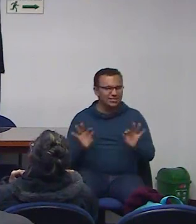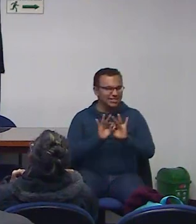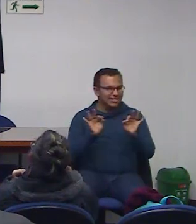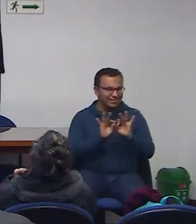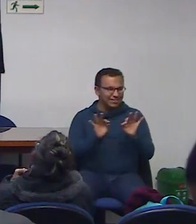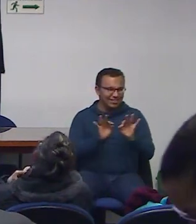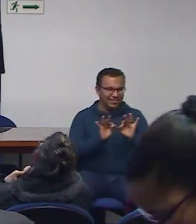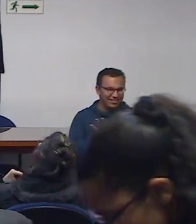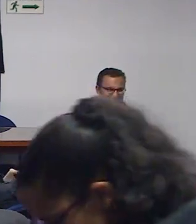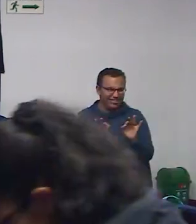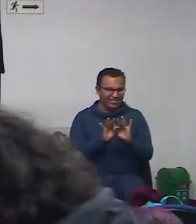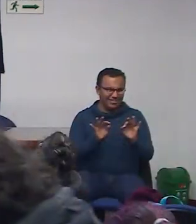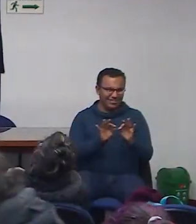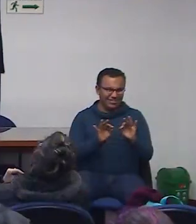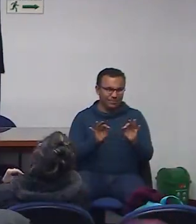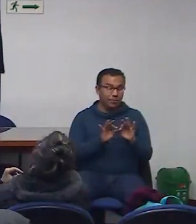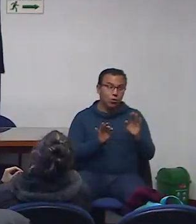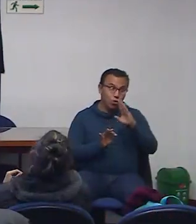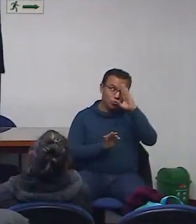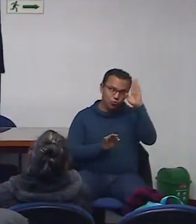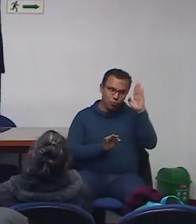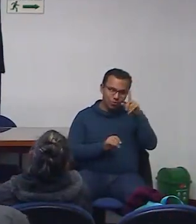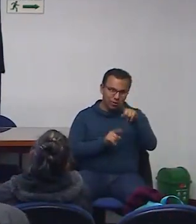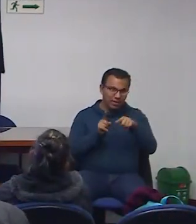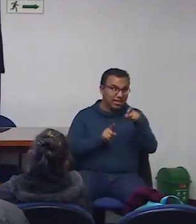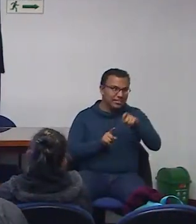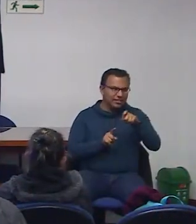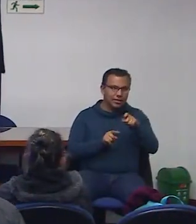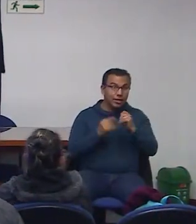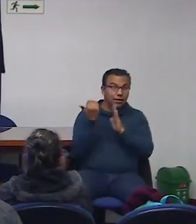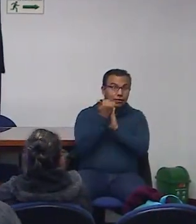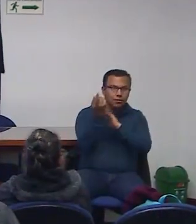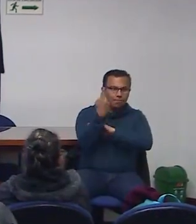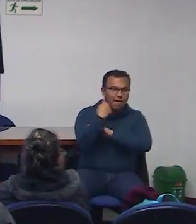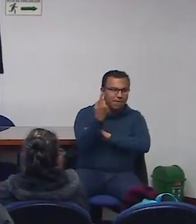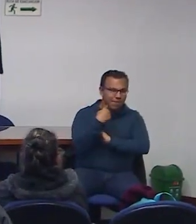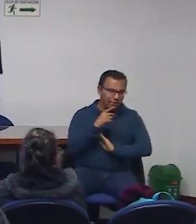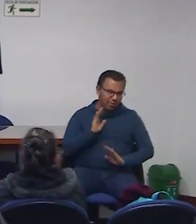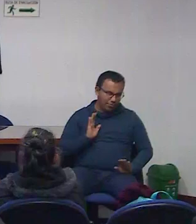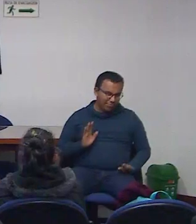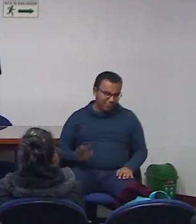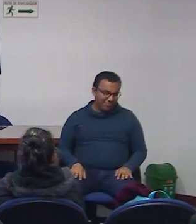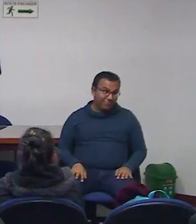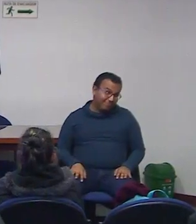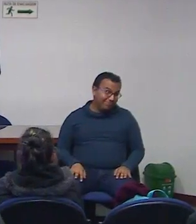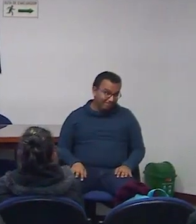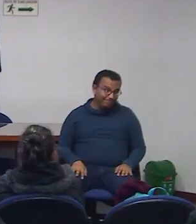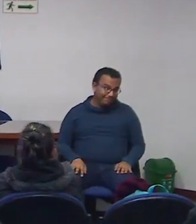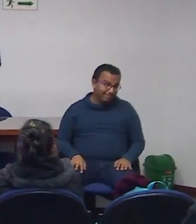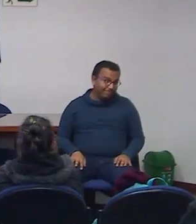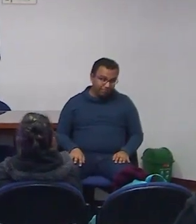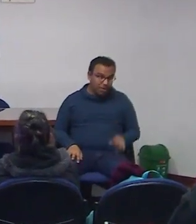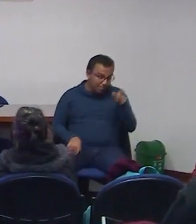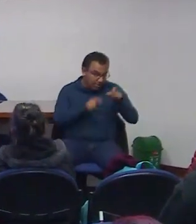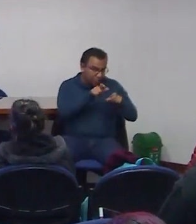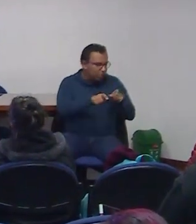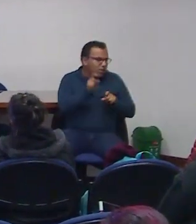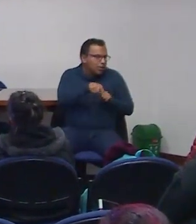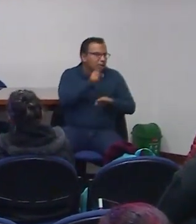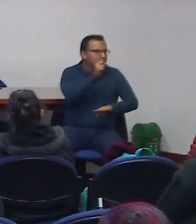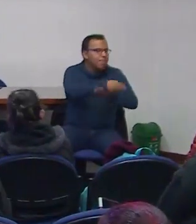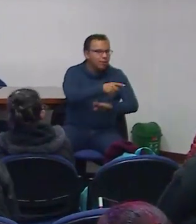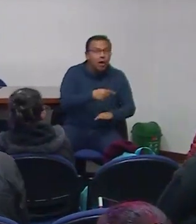sencillo pero para para Digamos como fortalecer todo esto que estamos hablando de biorritmo y de ritmo estamos hablando de para los que llegaron de